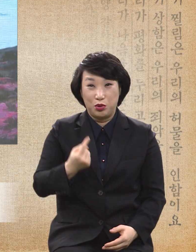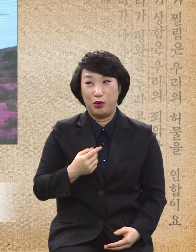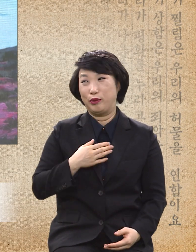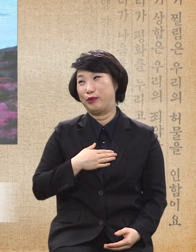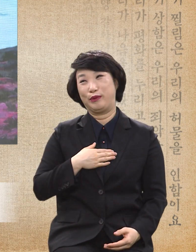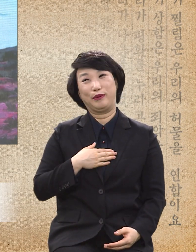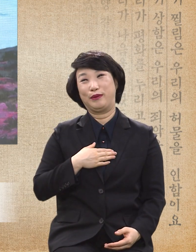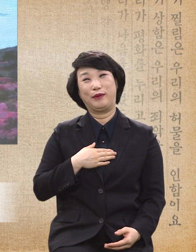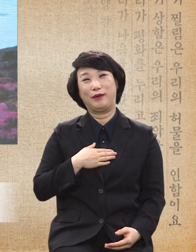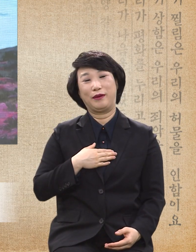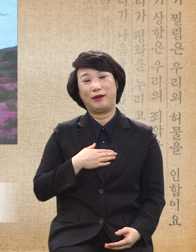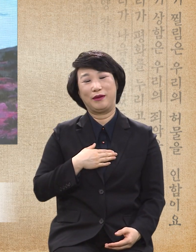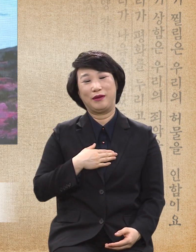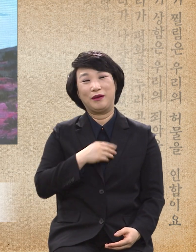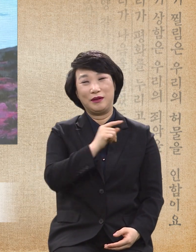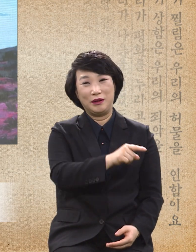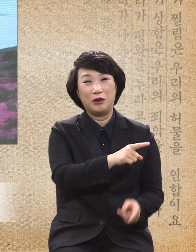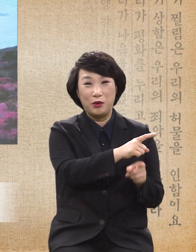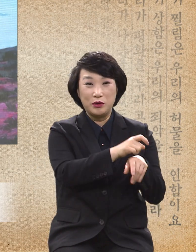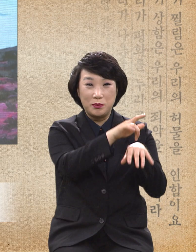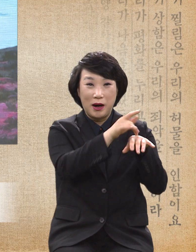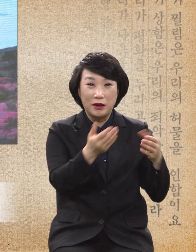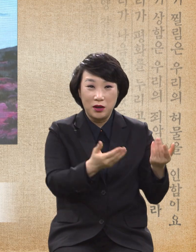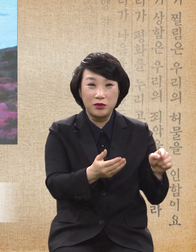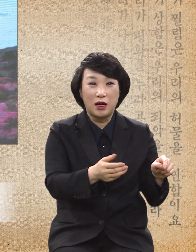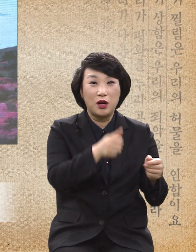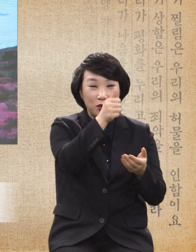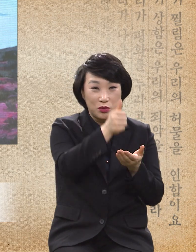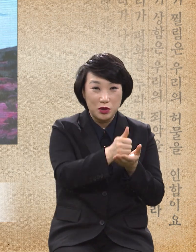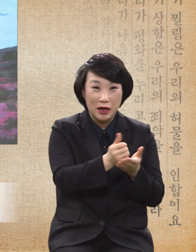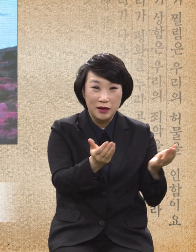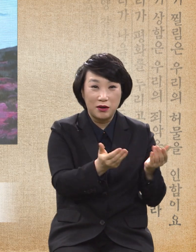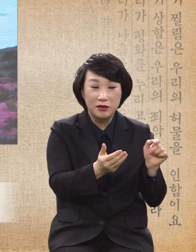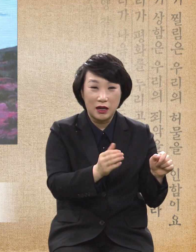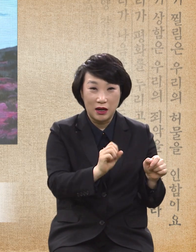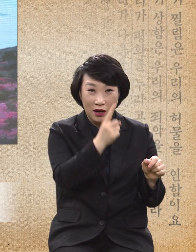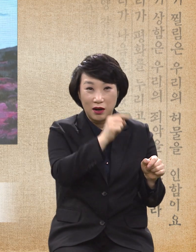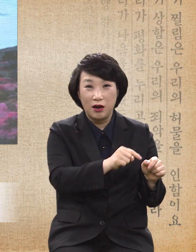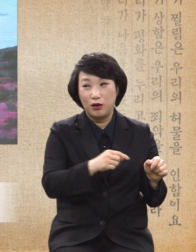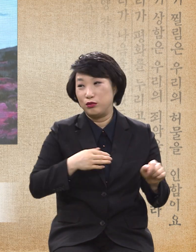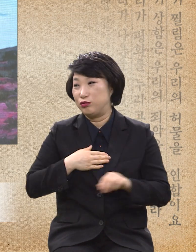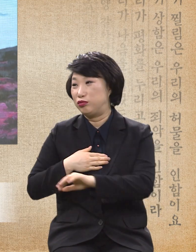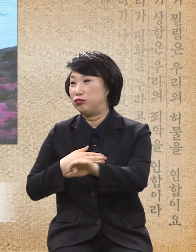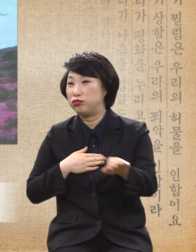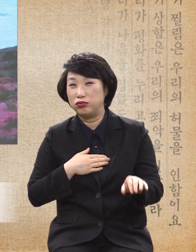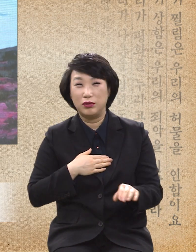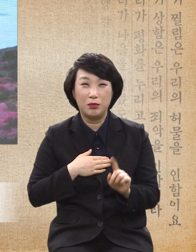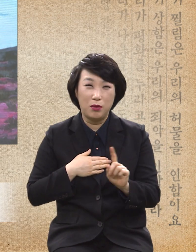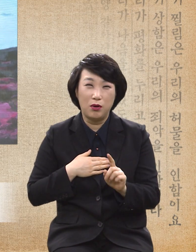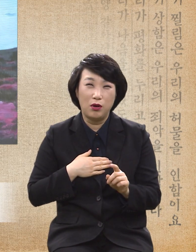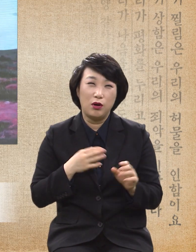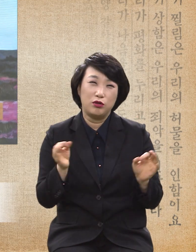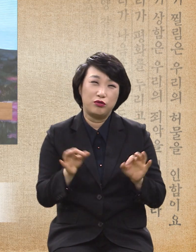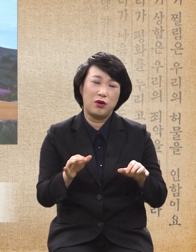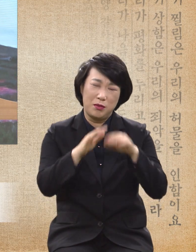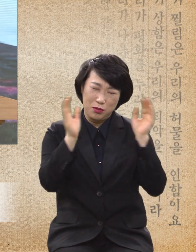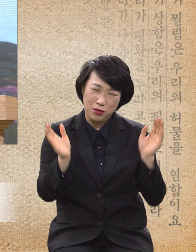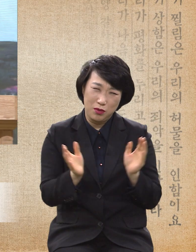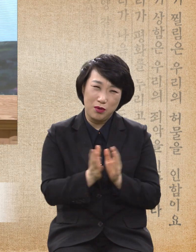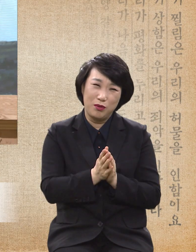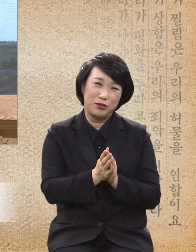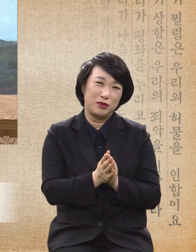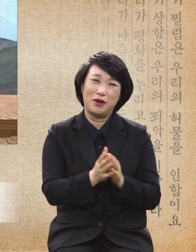할지라도 마귀, 사단, 귀신, 죄의 역사 앞에서는 순간에 모든 것이